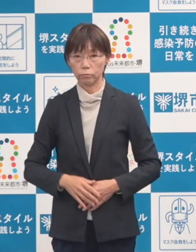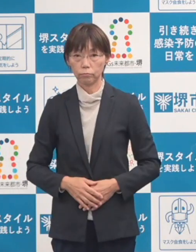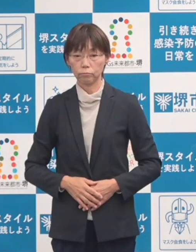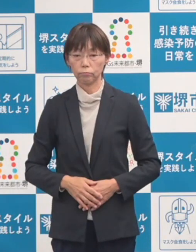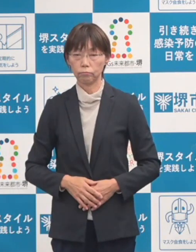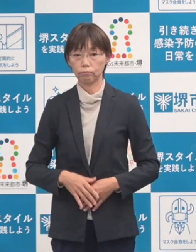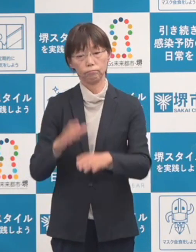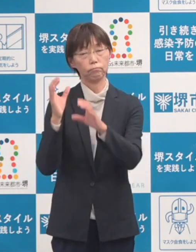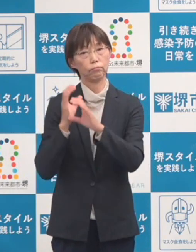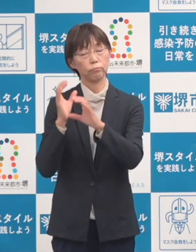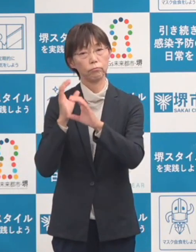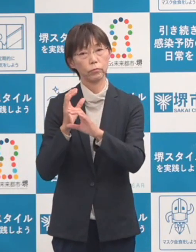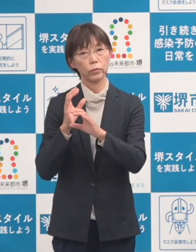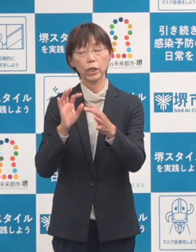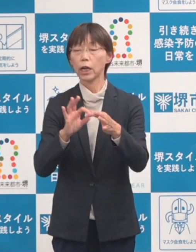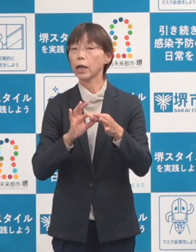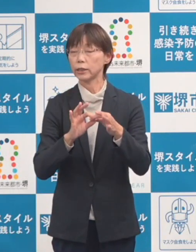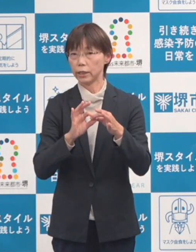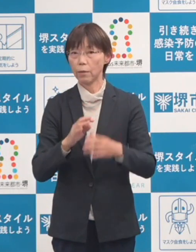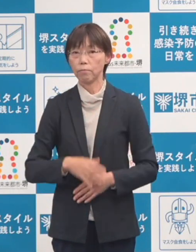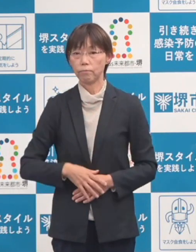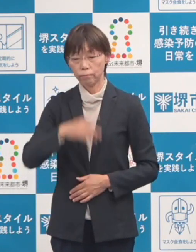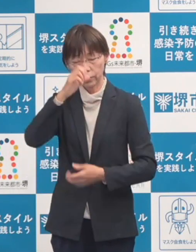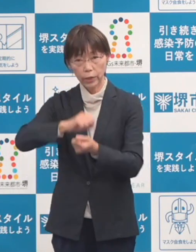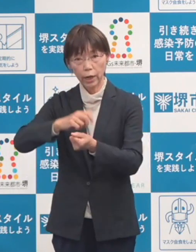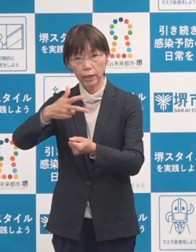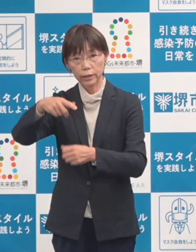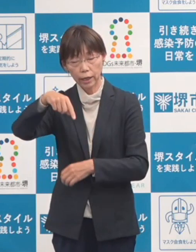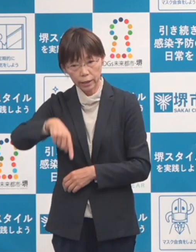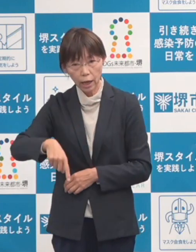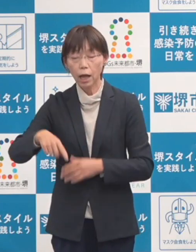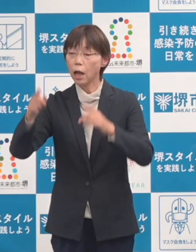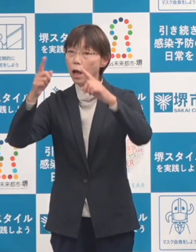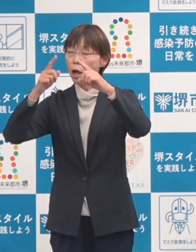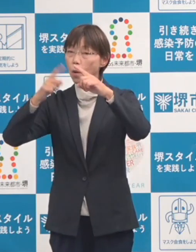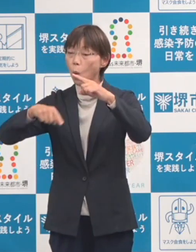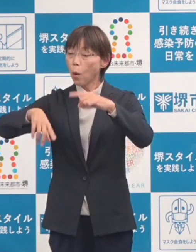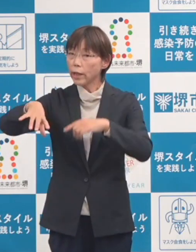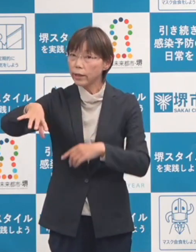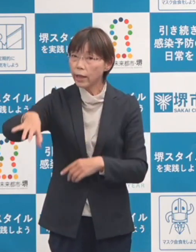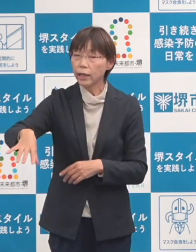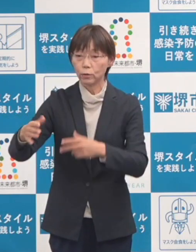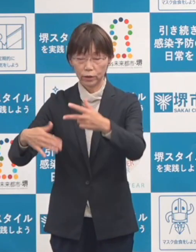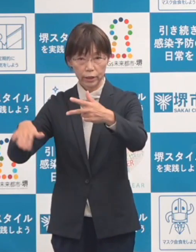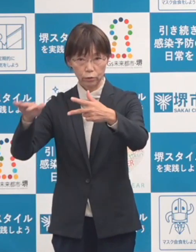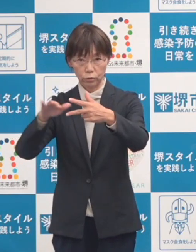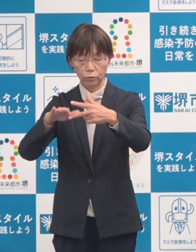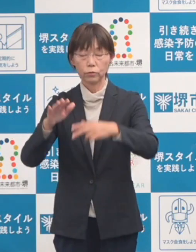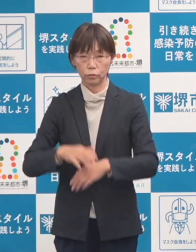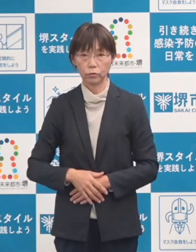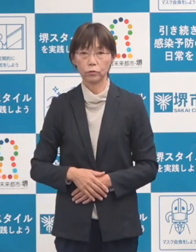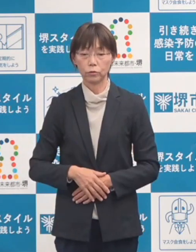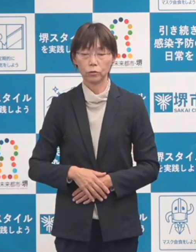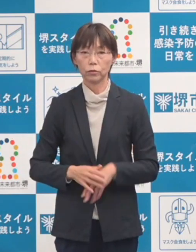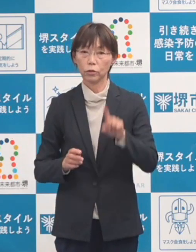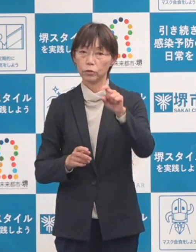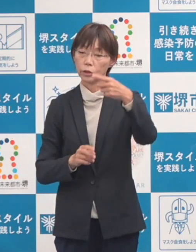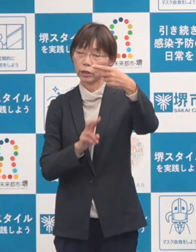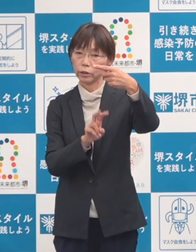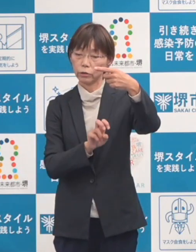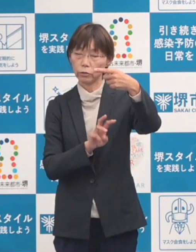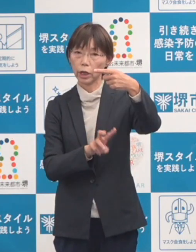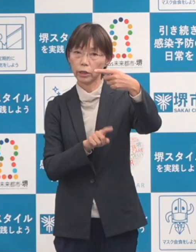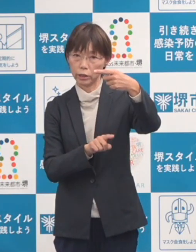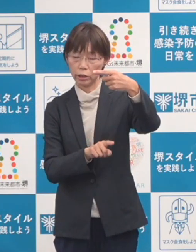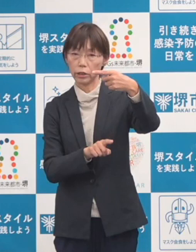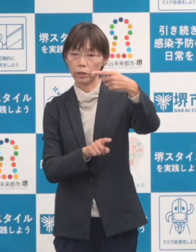に関しまして向けまして、市内や公園内の施設、そして当日の農業祭の周遊を促